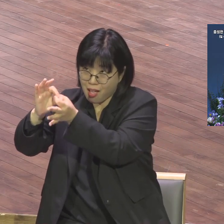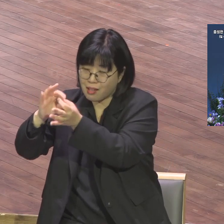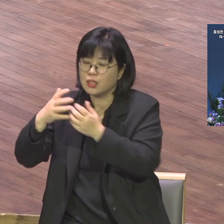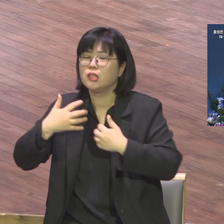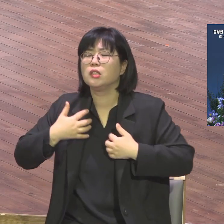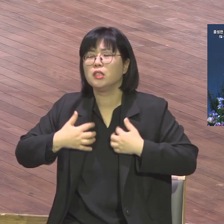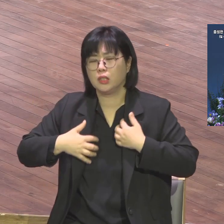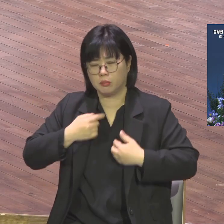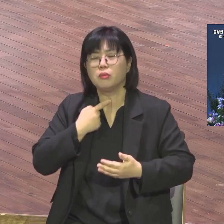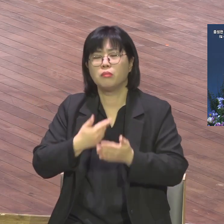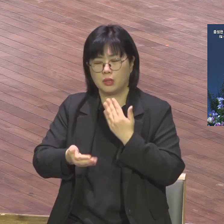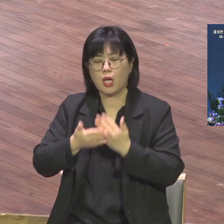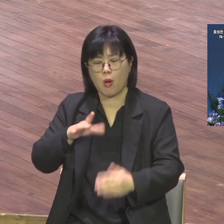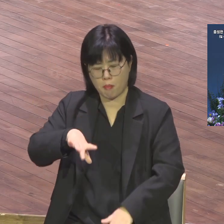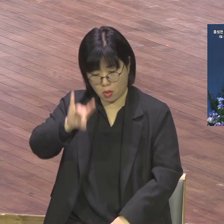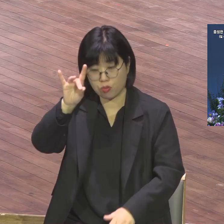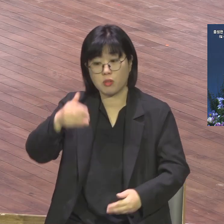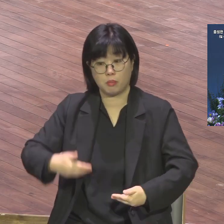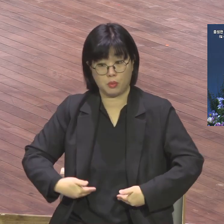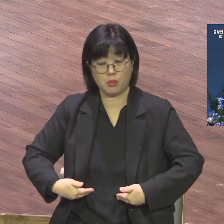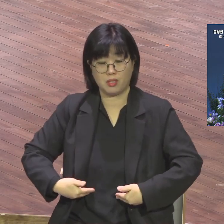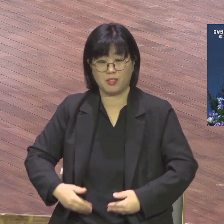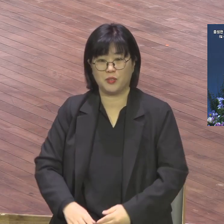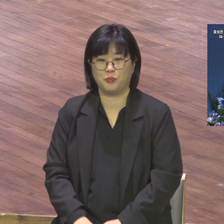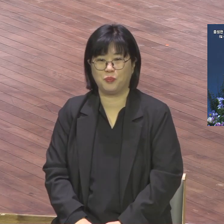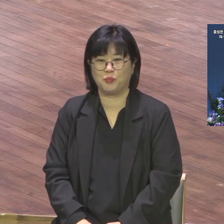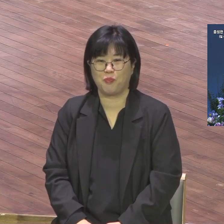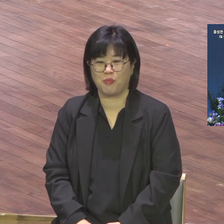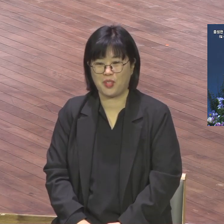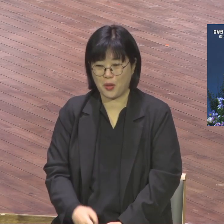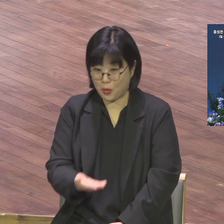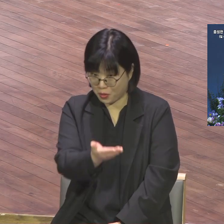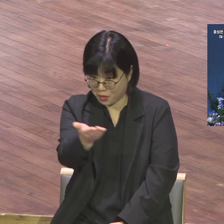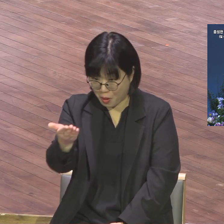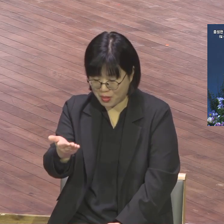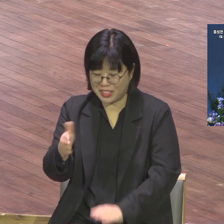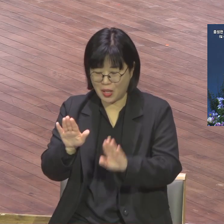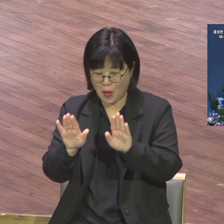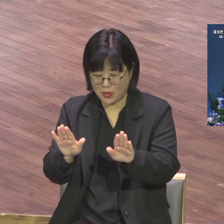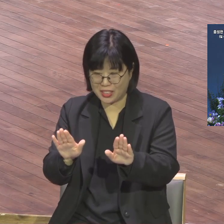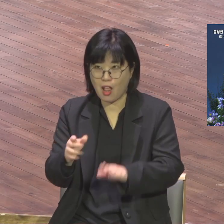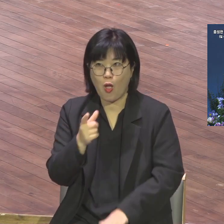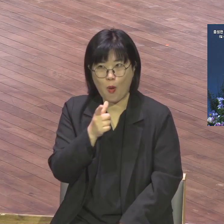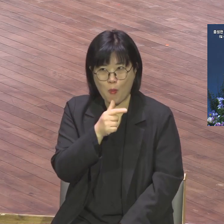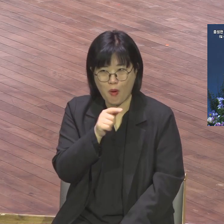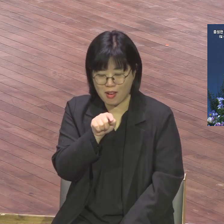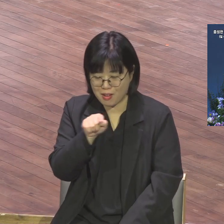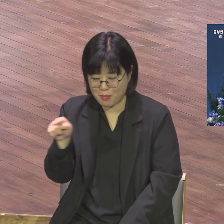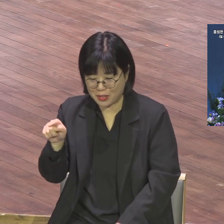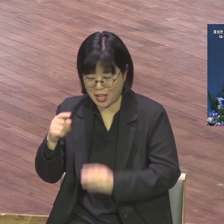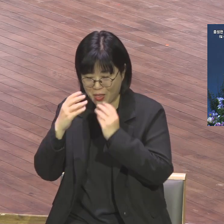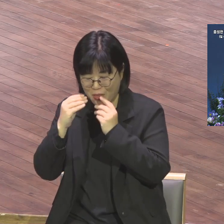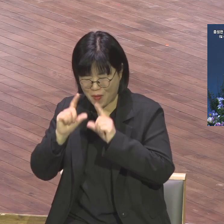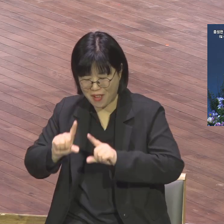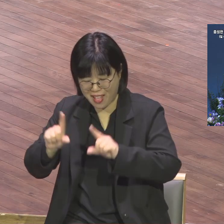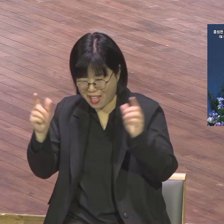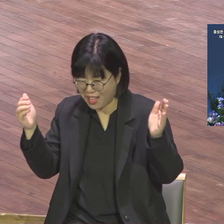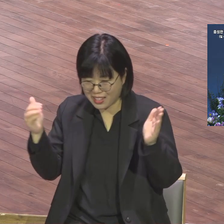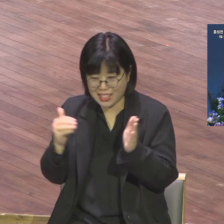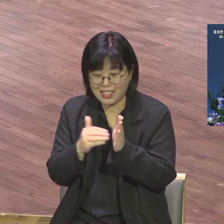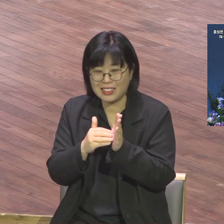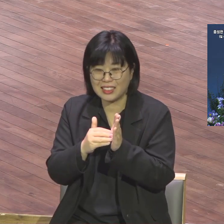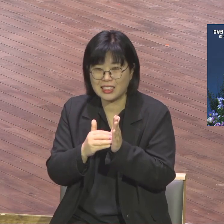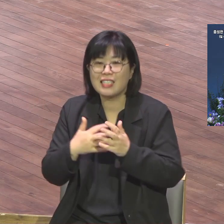복음으로 충만한 삶을 살아라. 그래서 이번 한 주간 여러분 이 빌립보서를 마무리했기 때문에 이 빌립보서 말씀